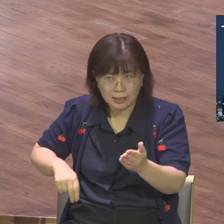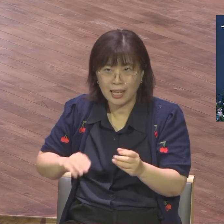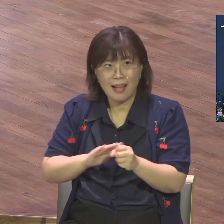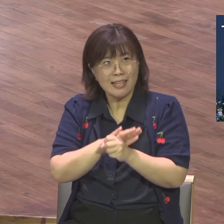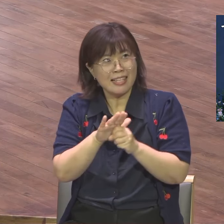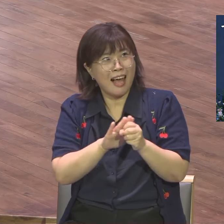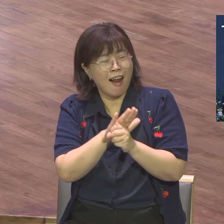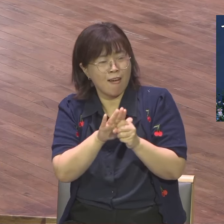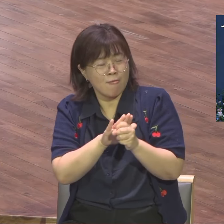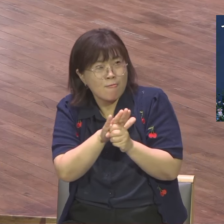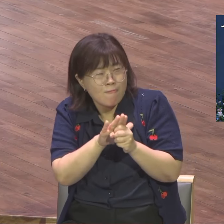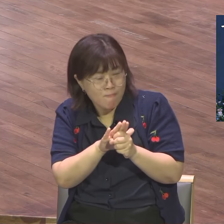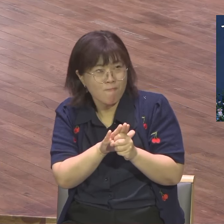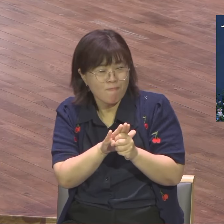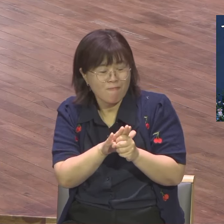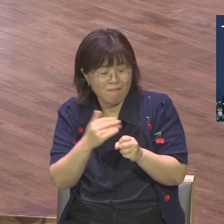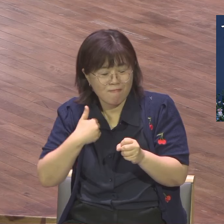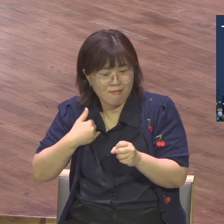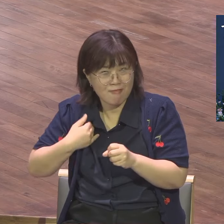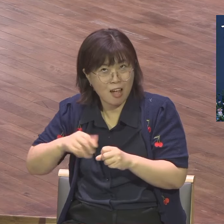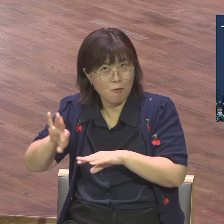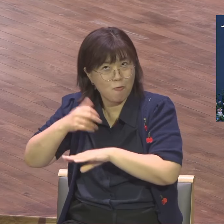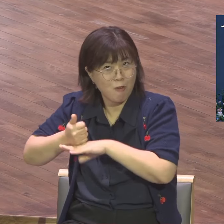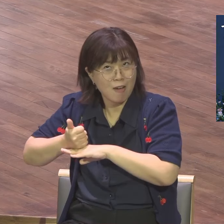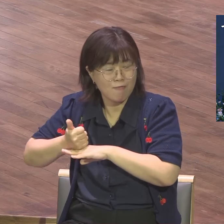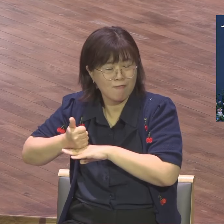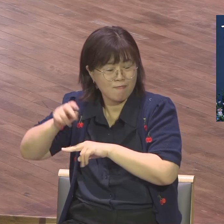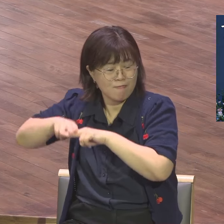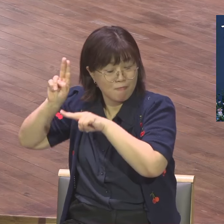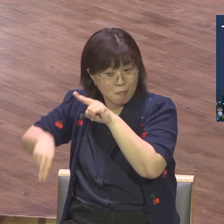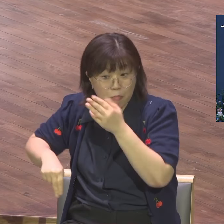성경에 나오는 세계의 사랑이 또 있어요.